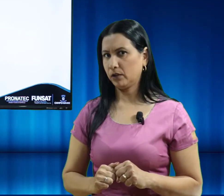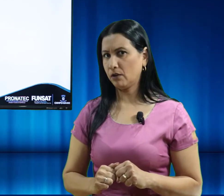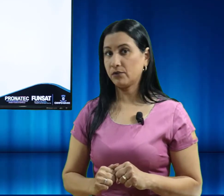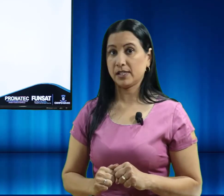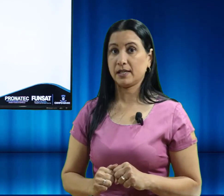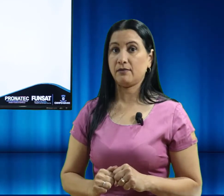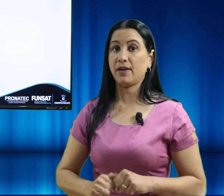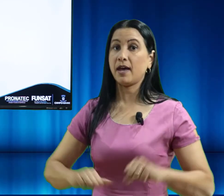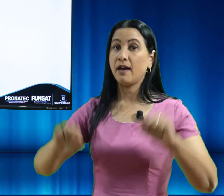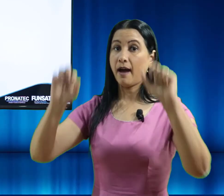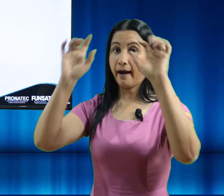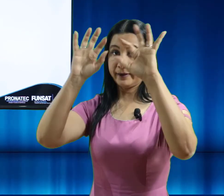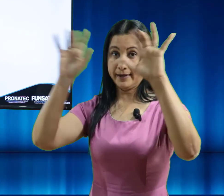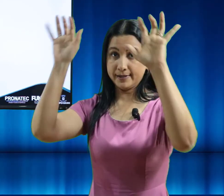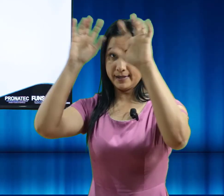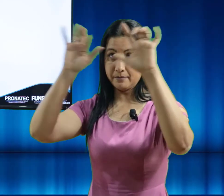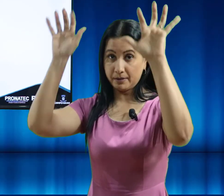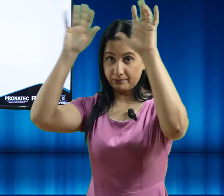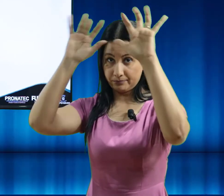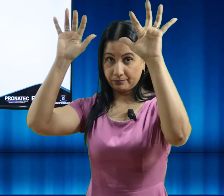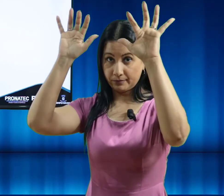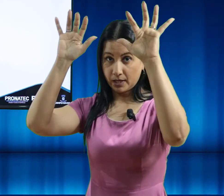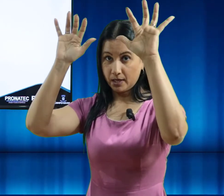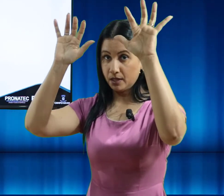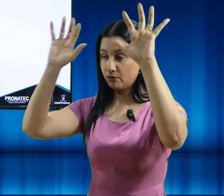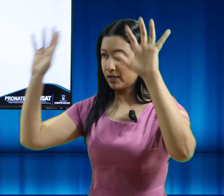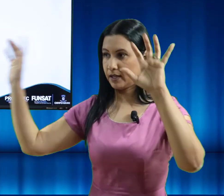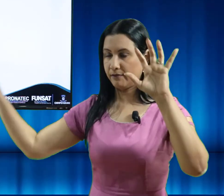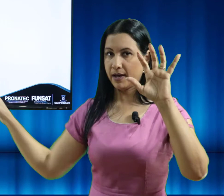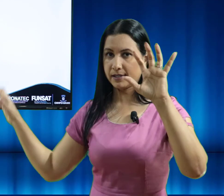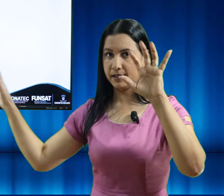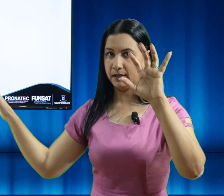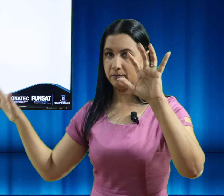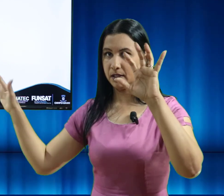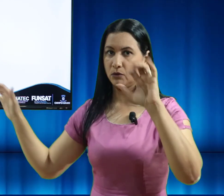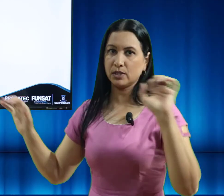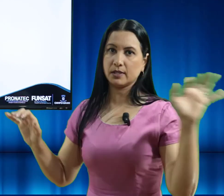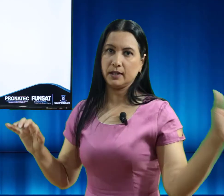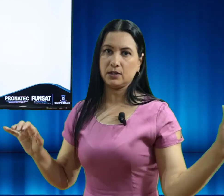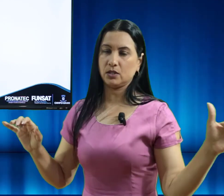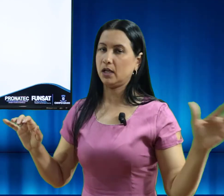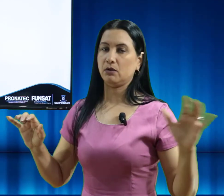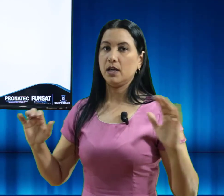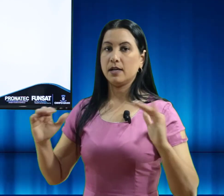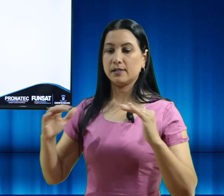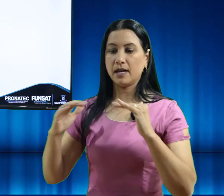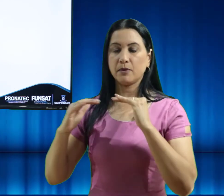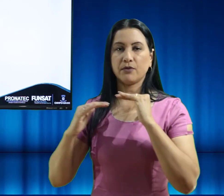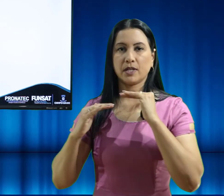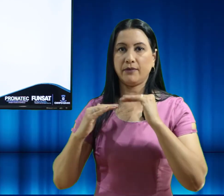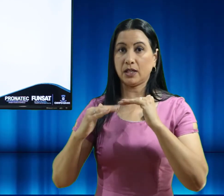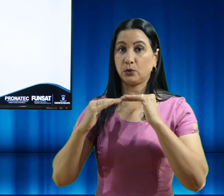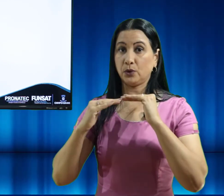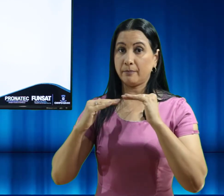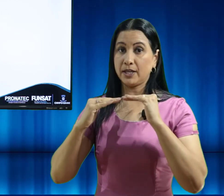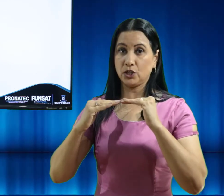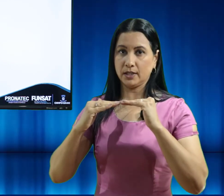não vou escrever aqui em cima. Não vou escrever assim, tão distante, não. Sempre eu vou escrever na altura